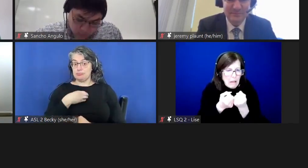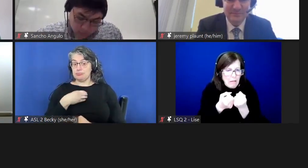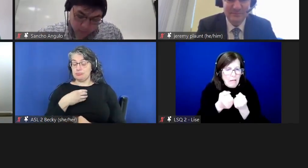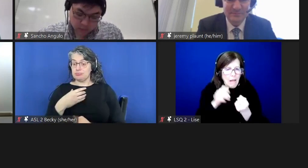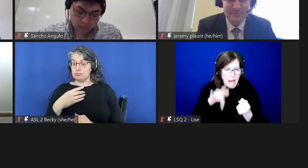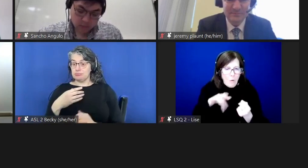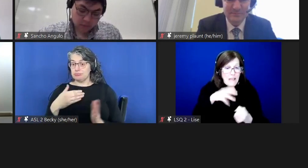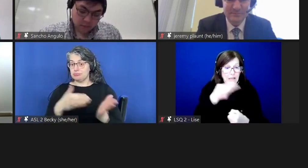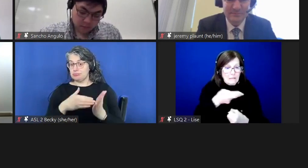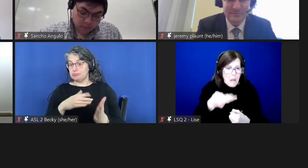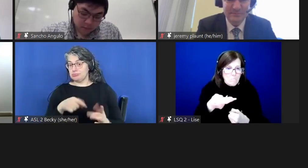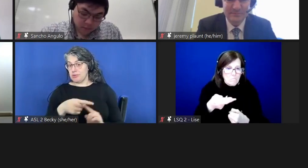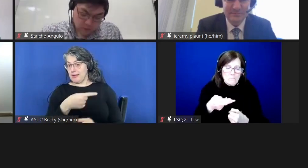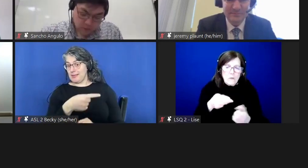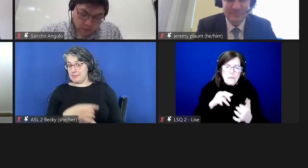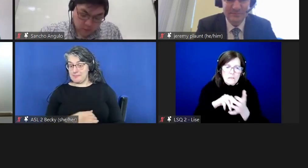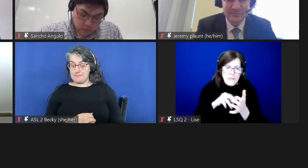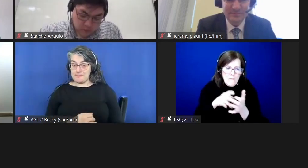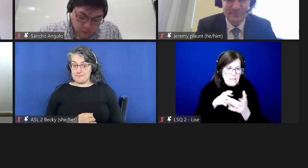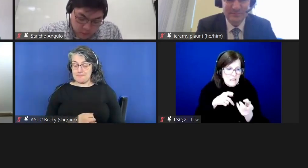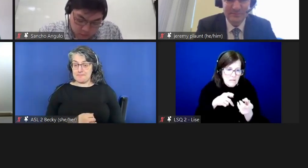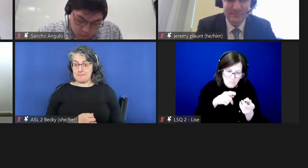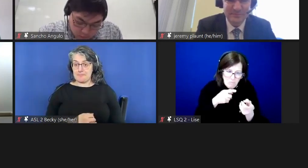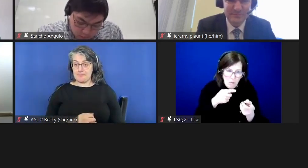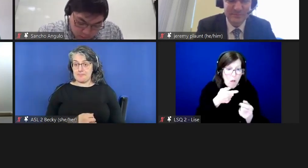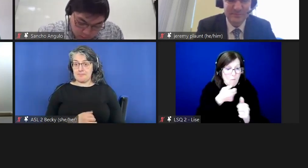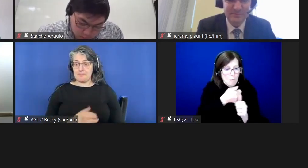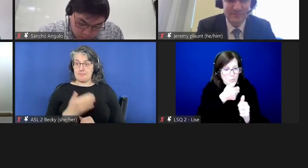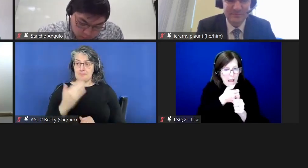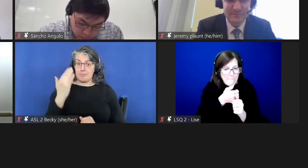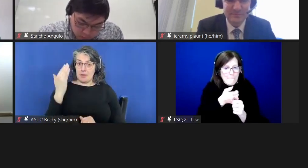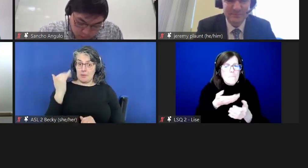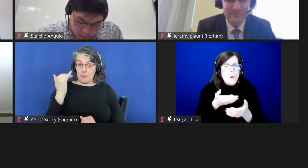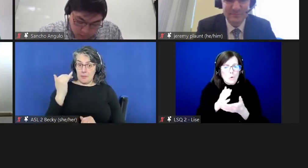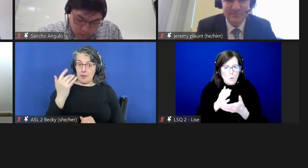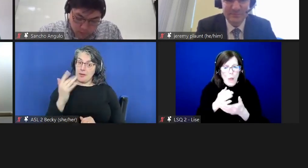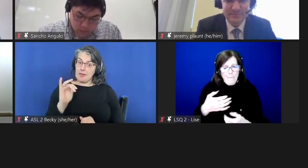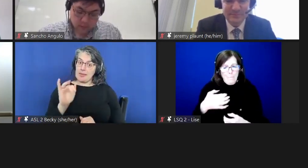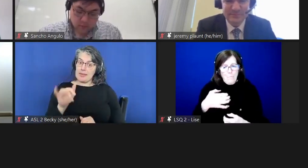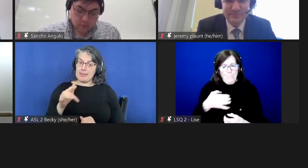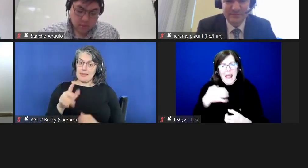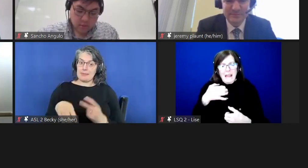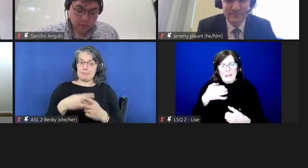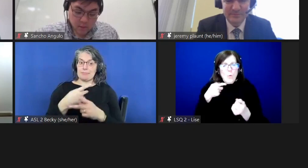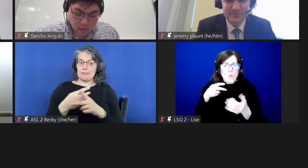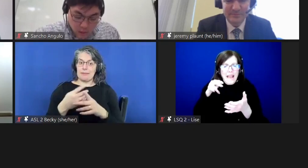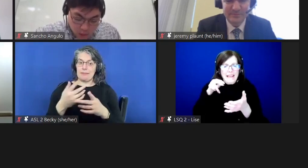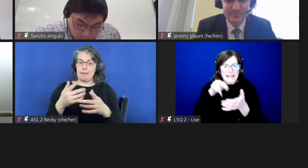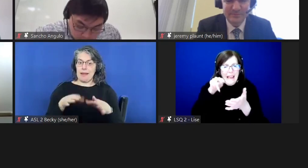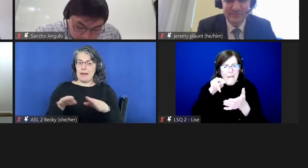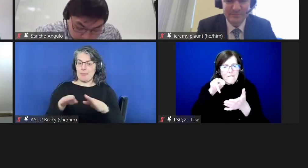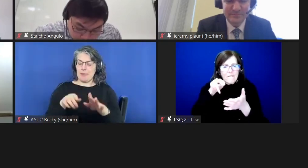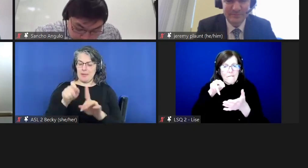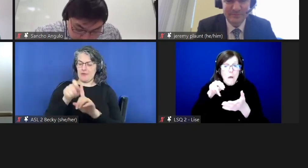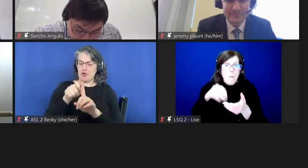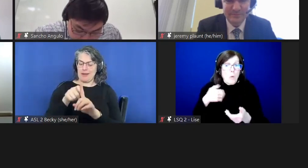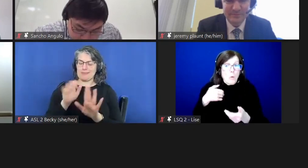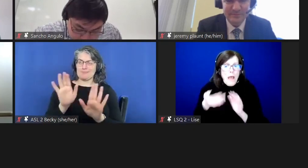porter plainte ou présenter un grief parce que, au fond, vous faites l'objet de harcèlement.